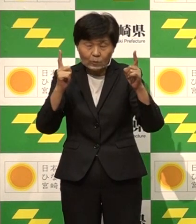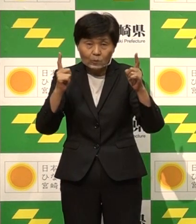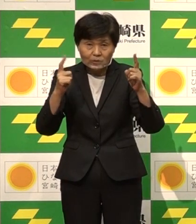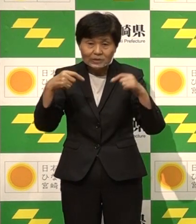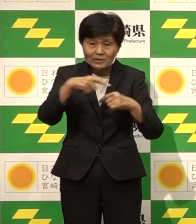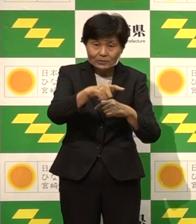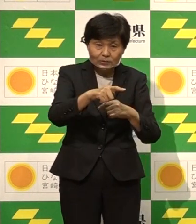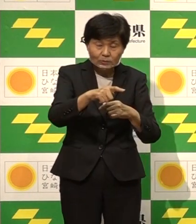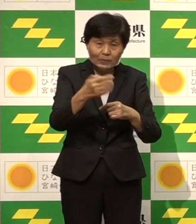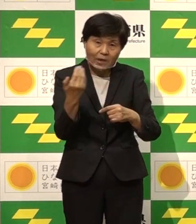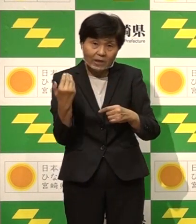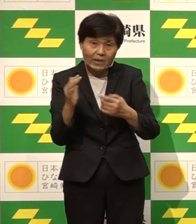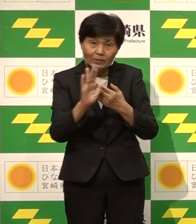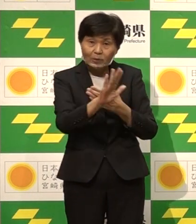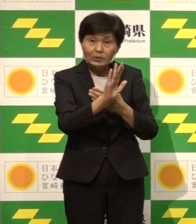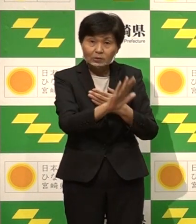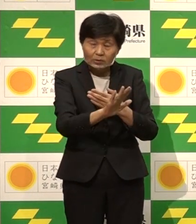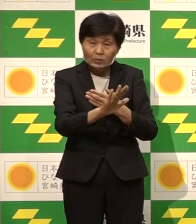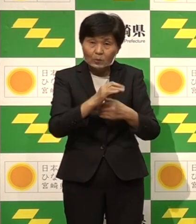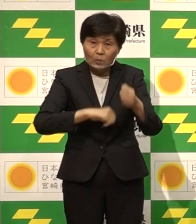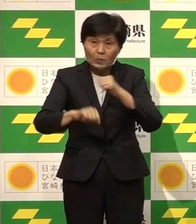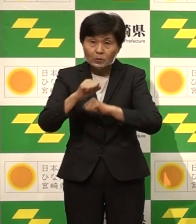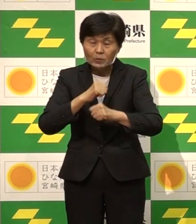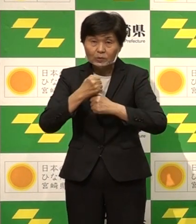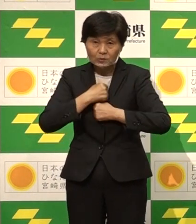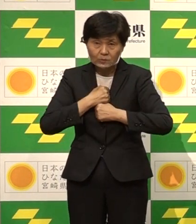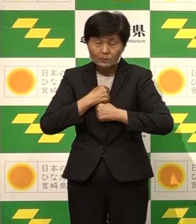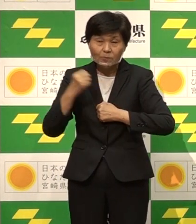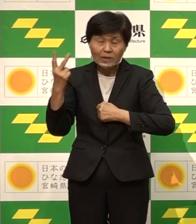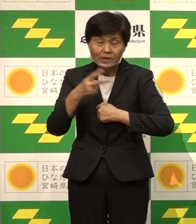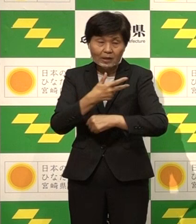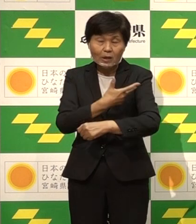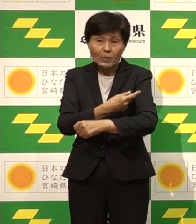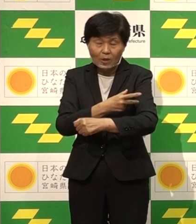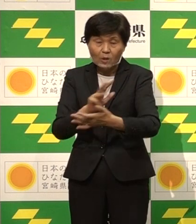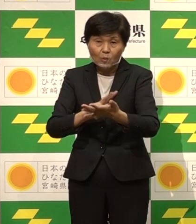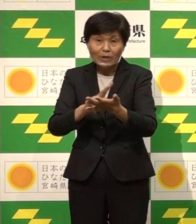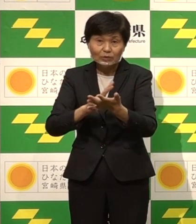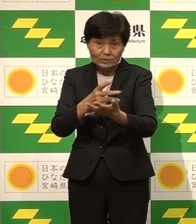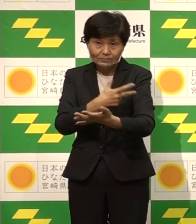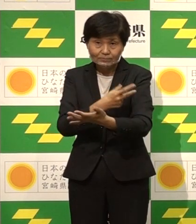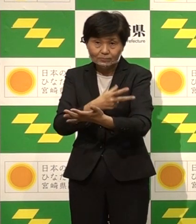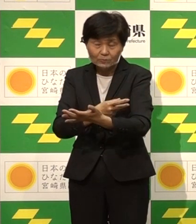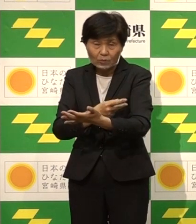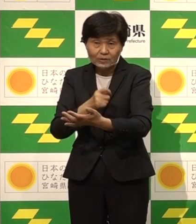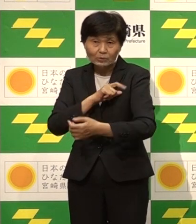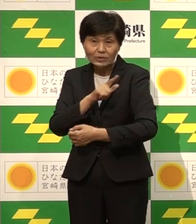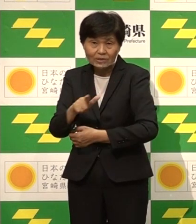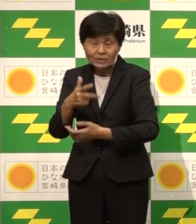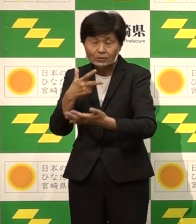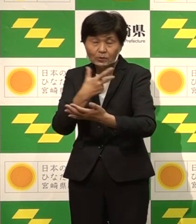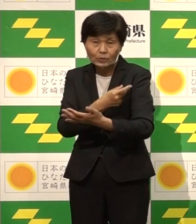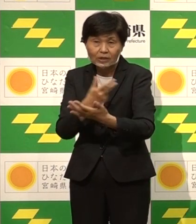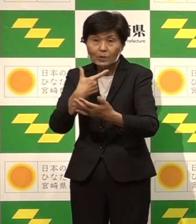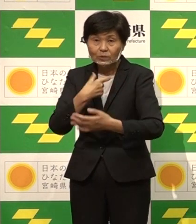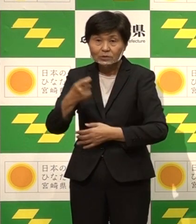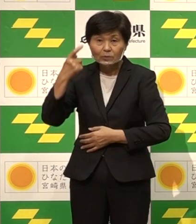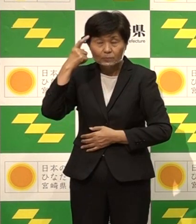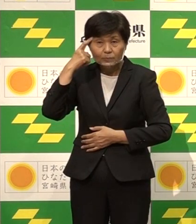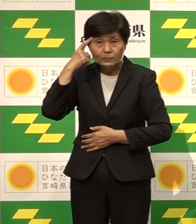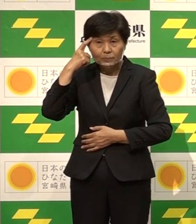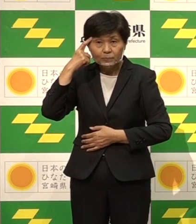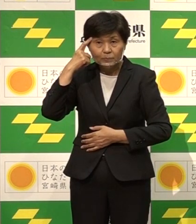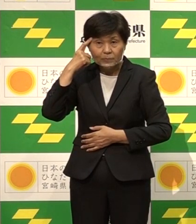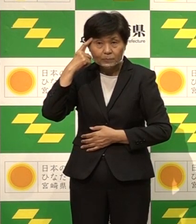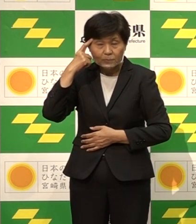しておりますようなワクチンの接種の積極的な検討ですね、それから今この暑い時期、まあ、屋外ではですね、熱中症に気